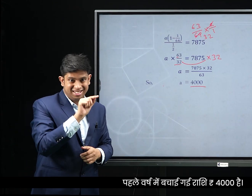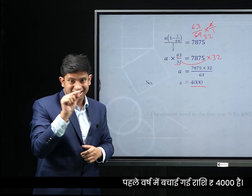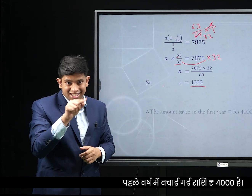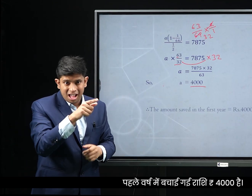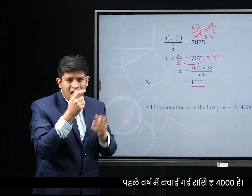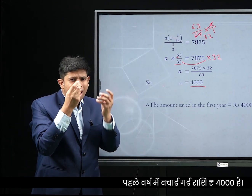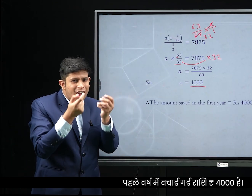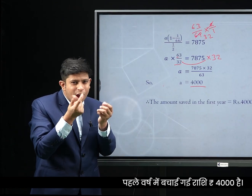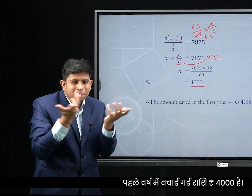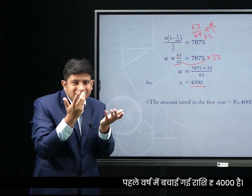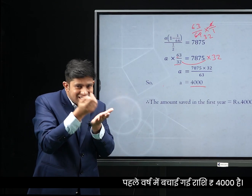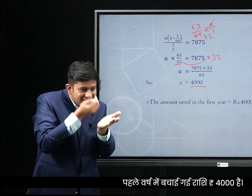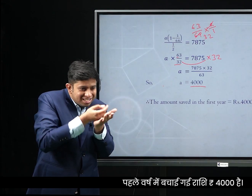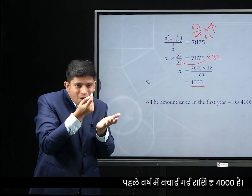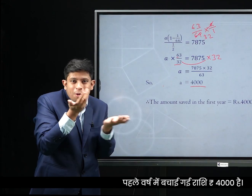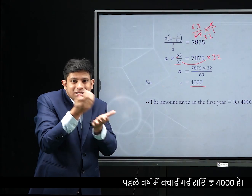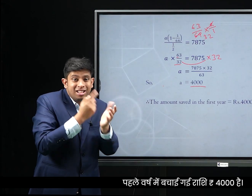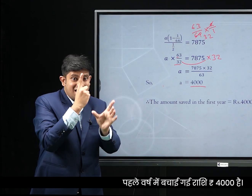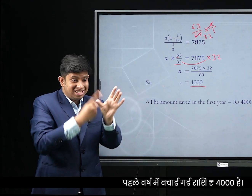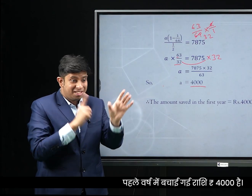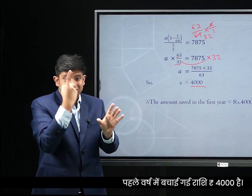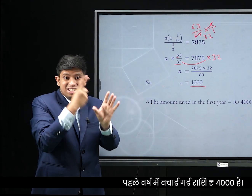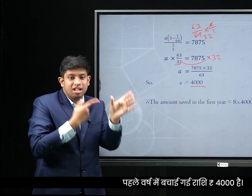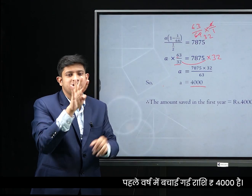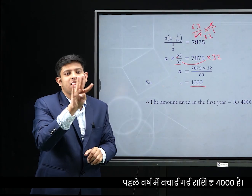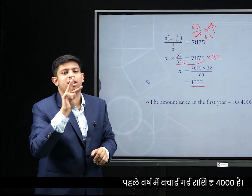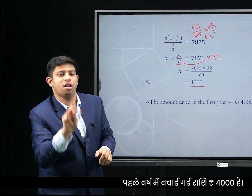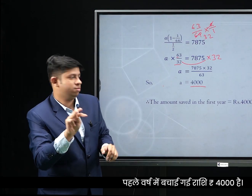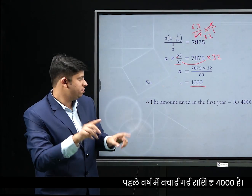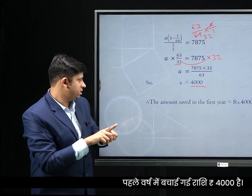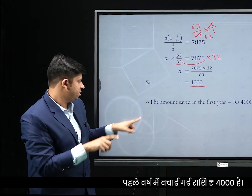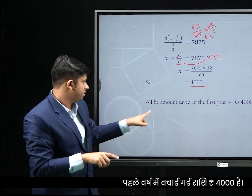पहले वर्ष में बचाई गई राशि 4000 रुपीस है।